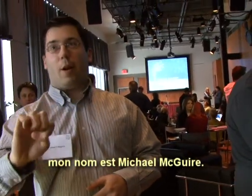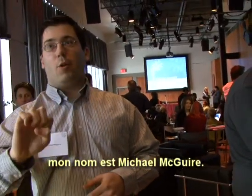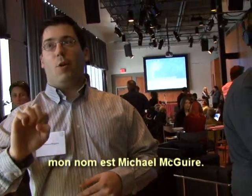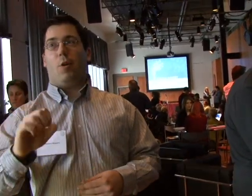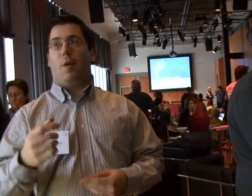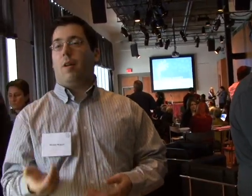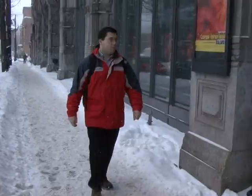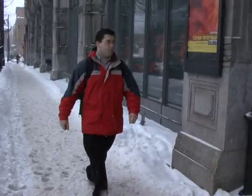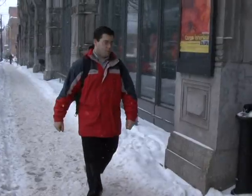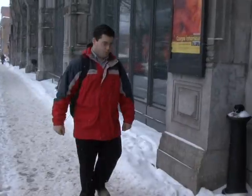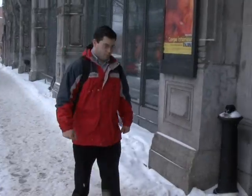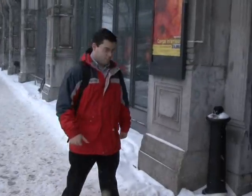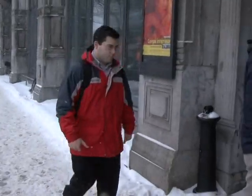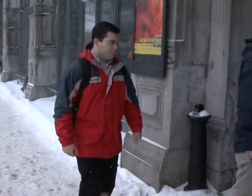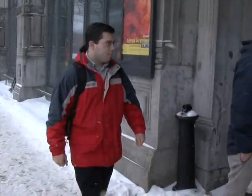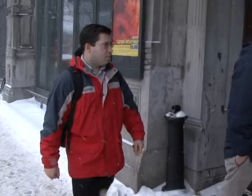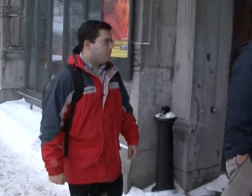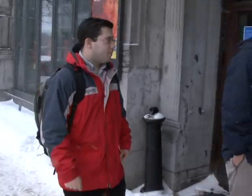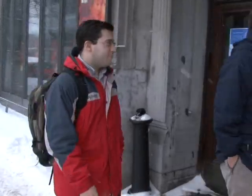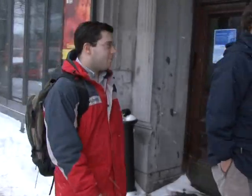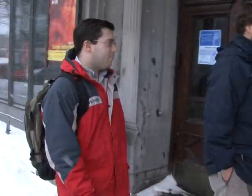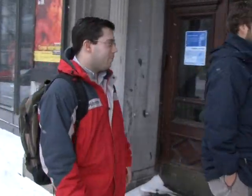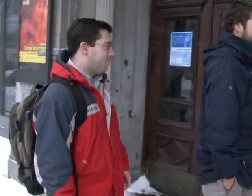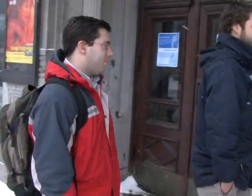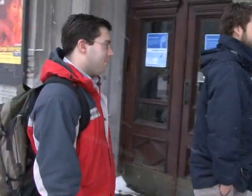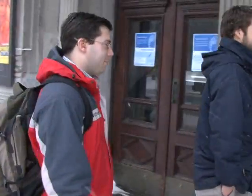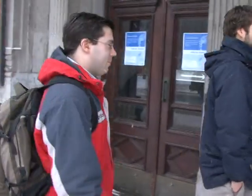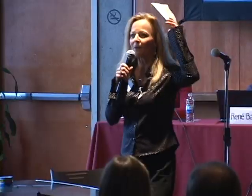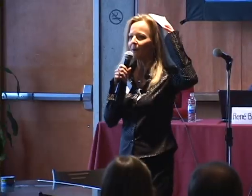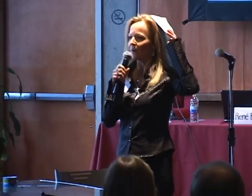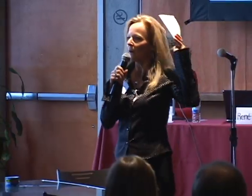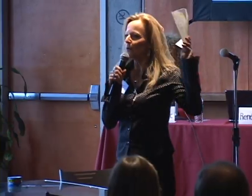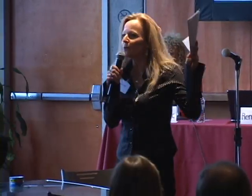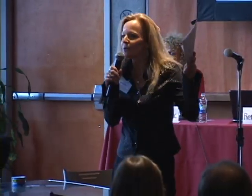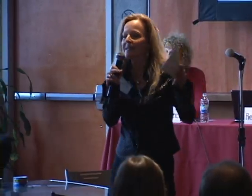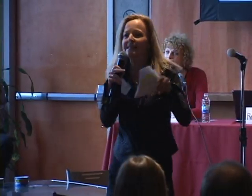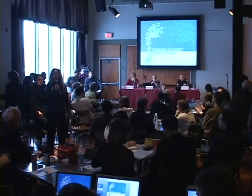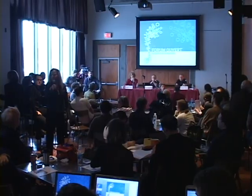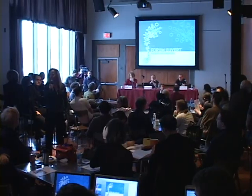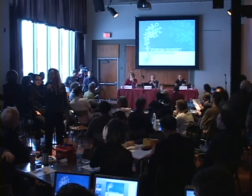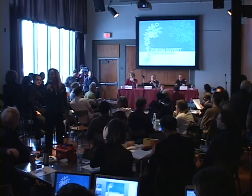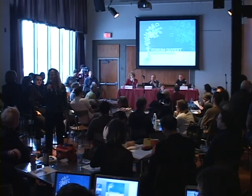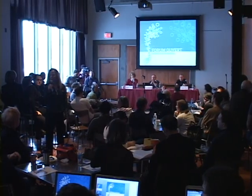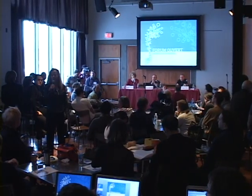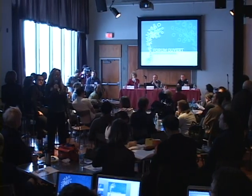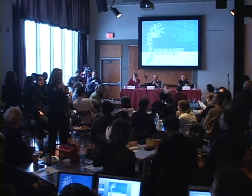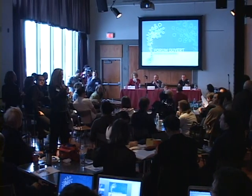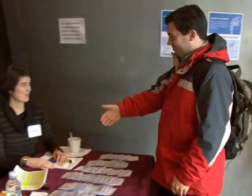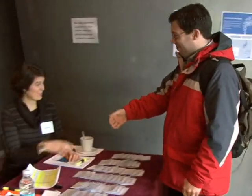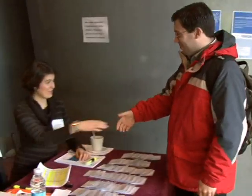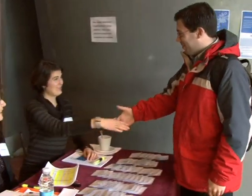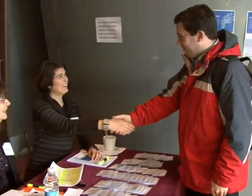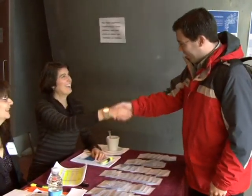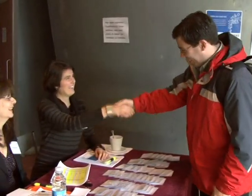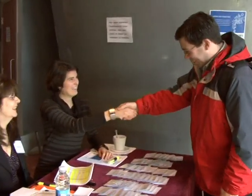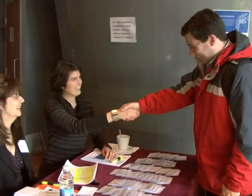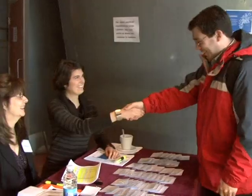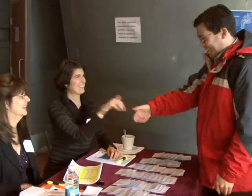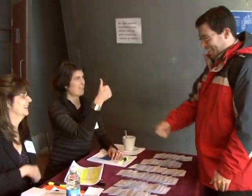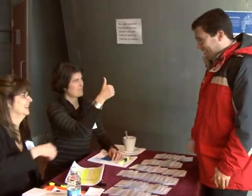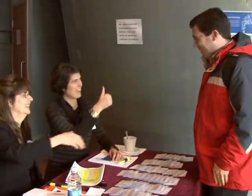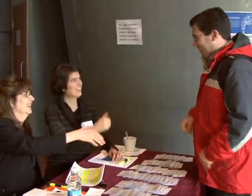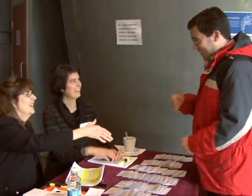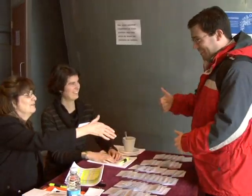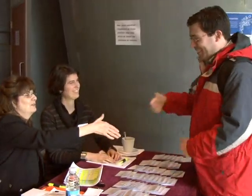Cet après-midi, on va avoir la chance d'utiliser encore une fois cet espace pour pousser plus loin les réflexions qui ont été entamées dans